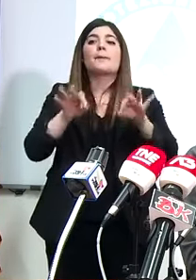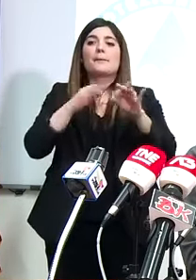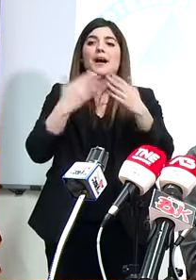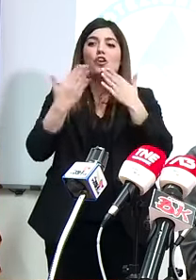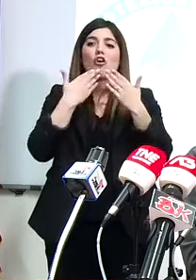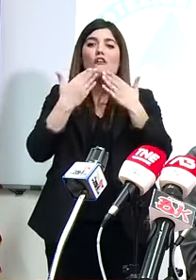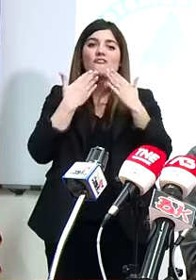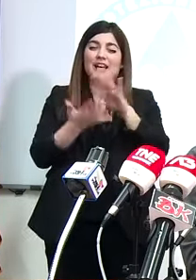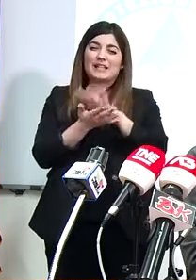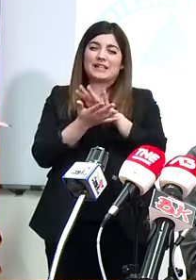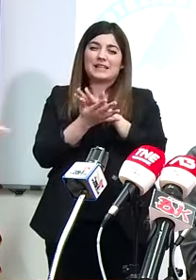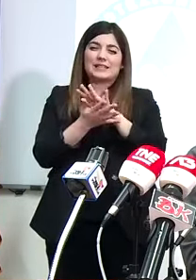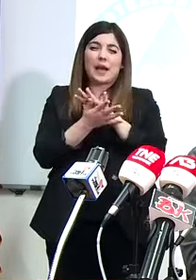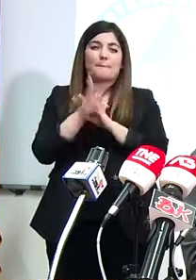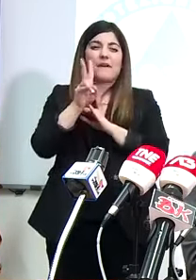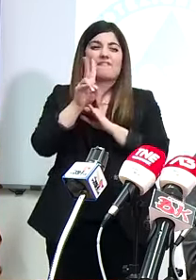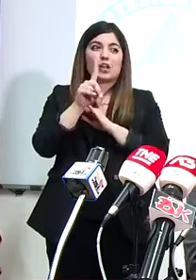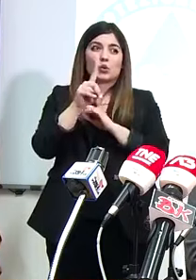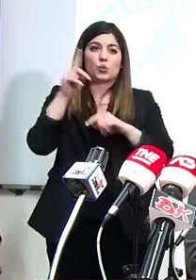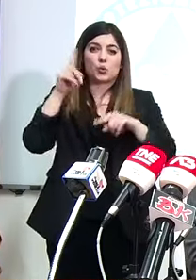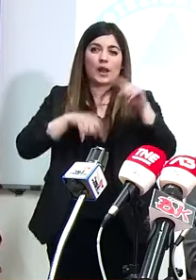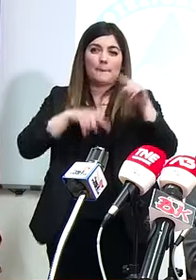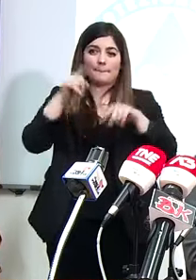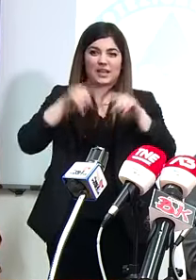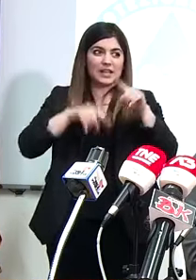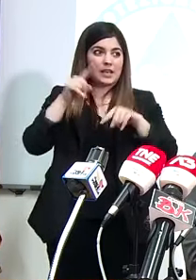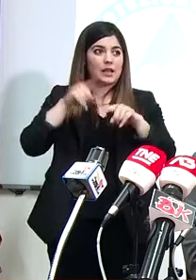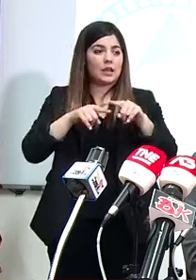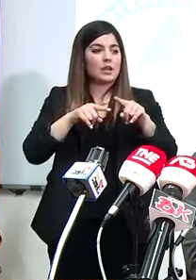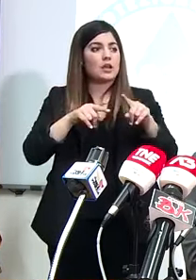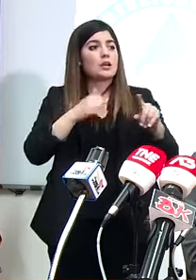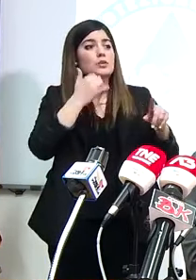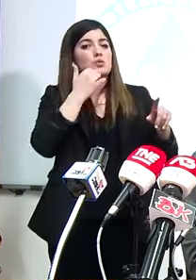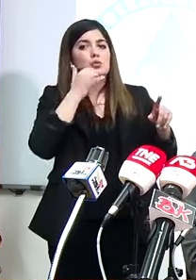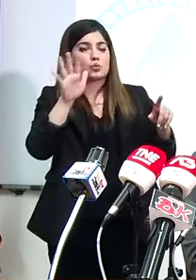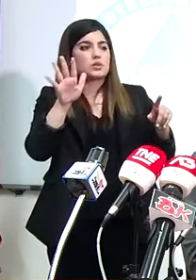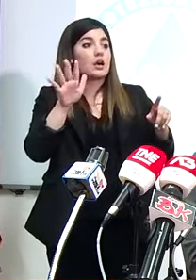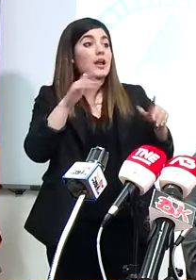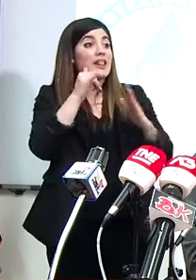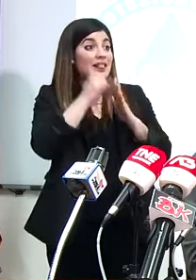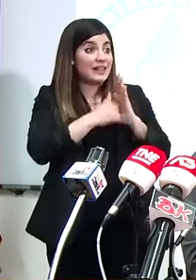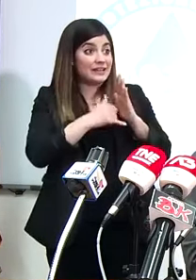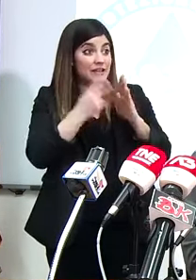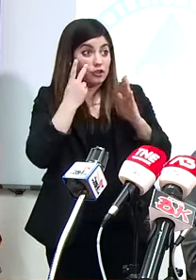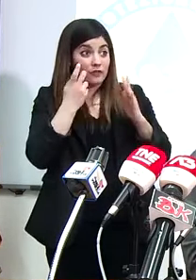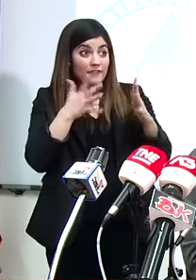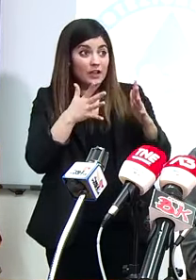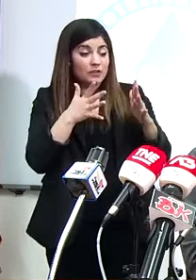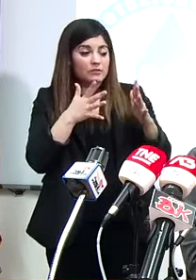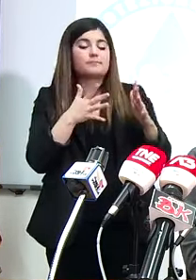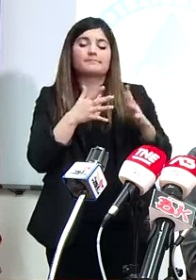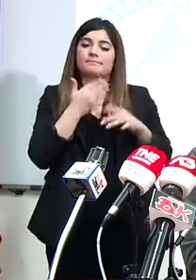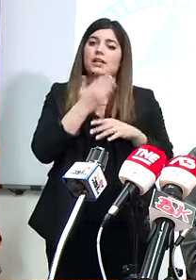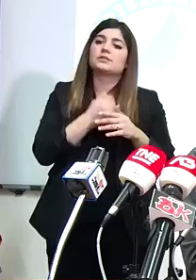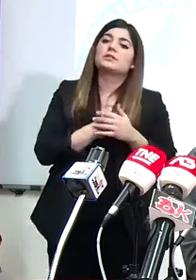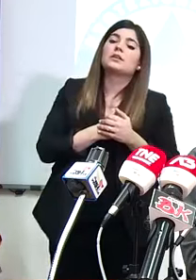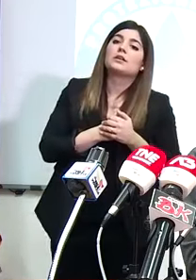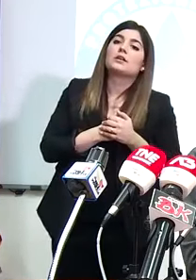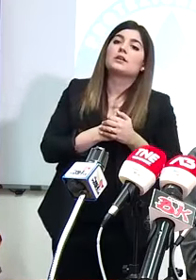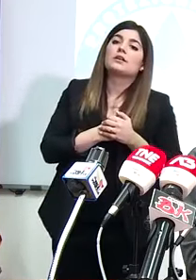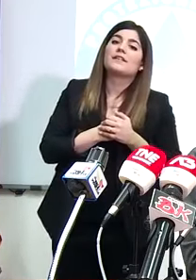21 aprile trovato la scusa promotore tra aprile e sono finito di dire